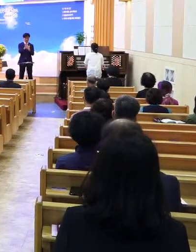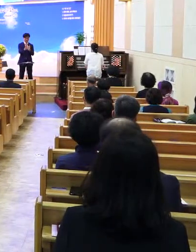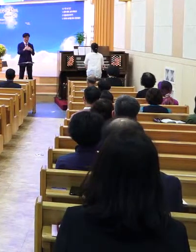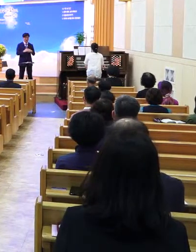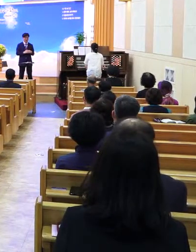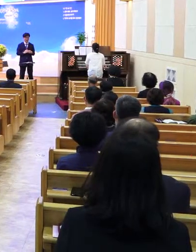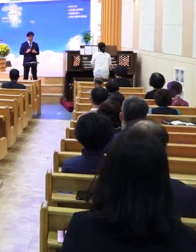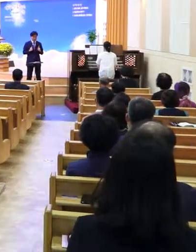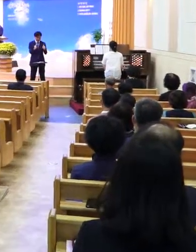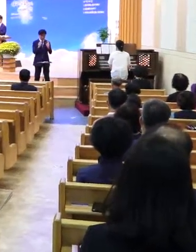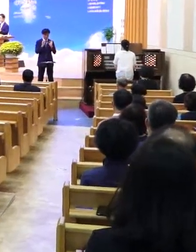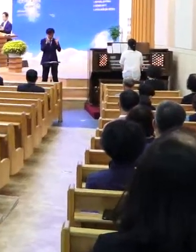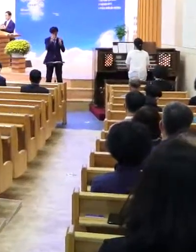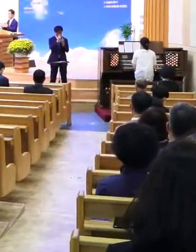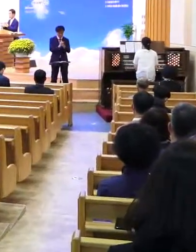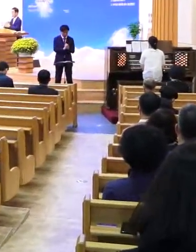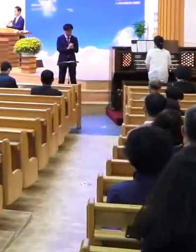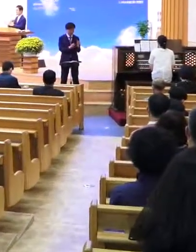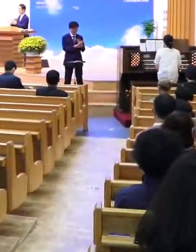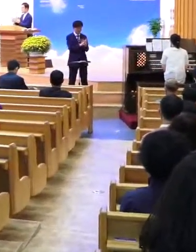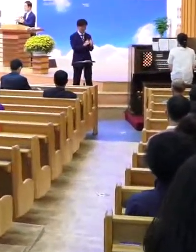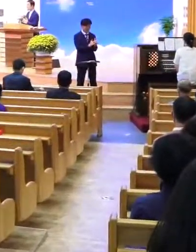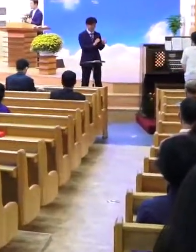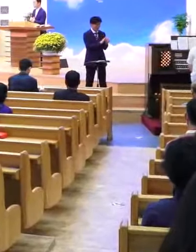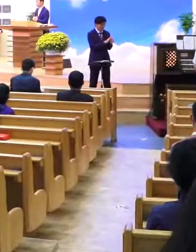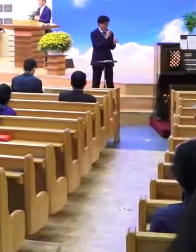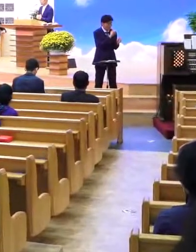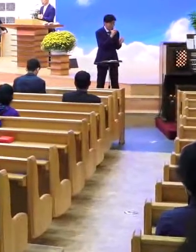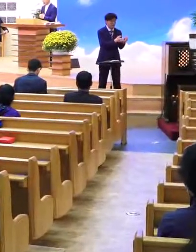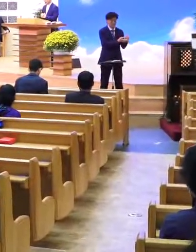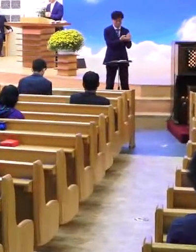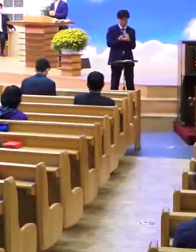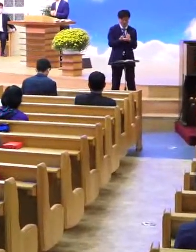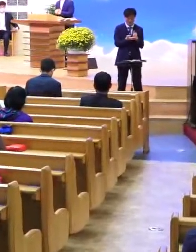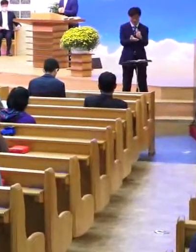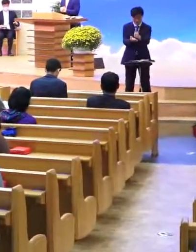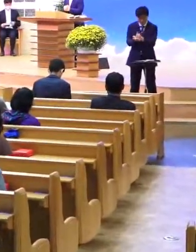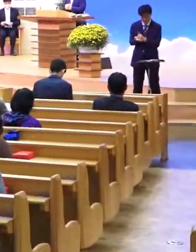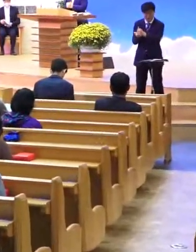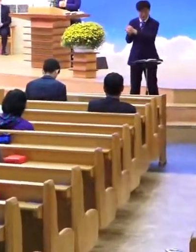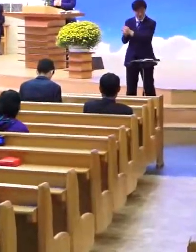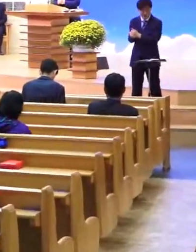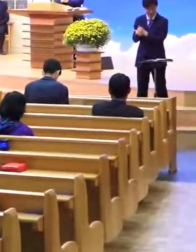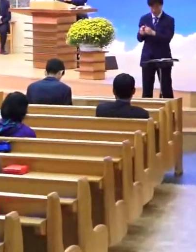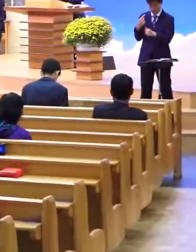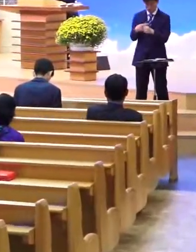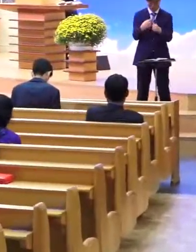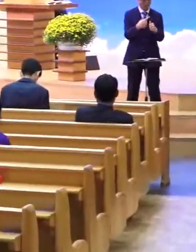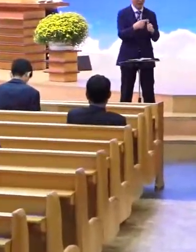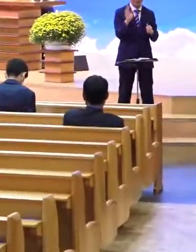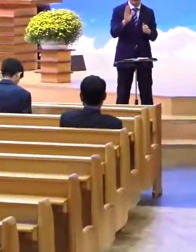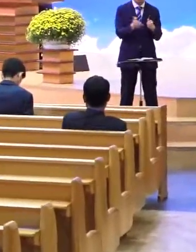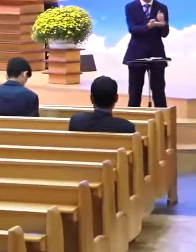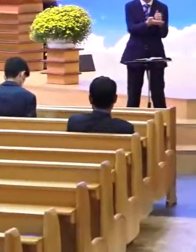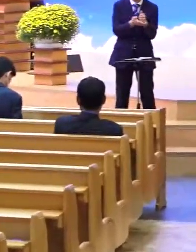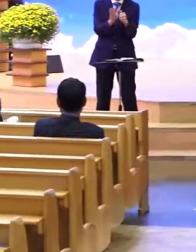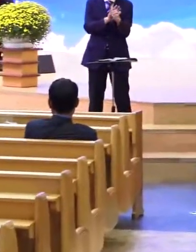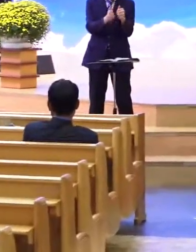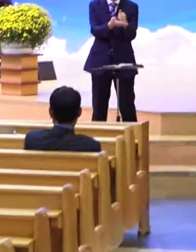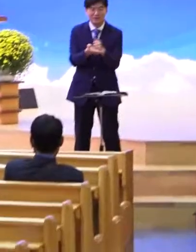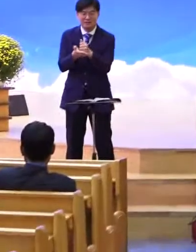기도하시고 주님께서 원하시는 것은 가서 제자 삼고 전도하는 거잖아요. 그 일에 힘써주시고 이 어려운 시대 속에 정말